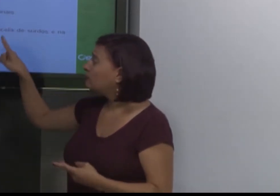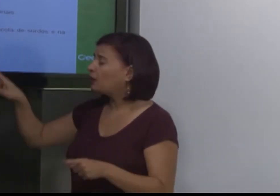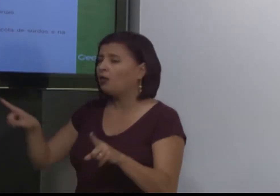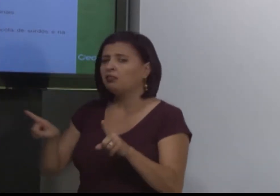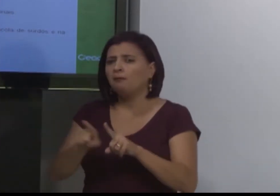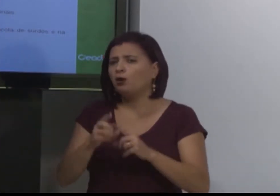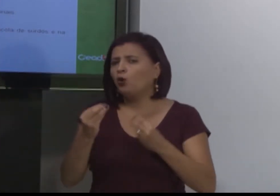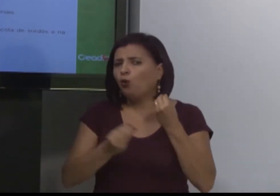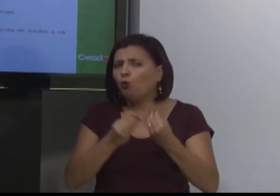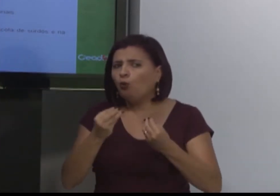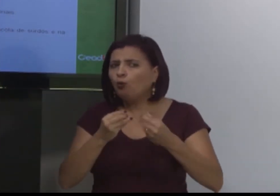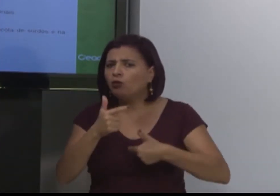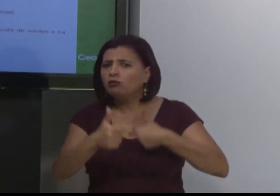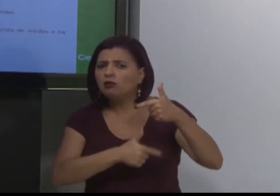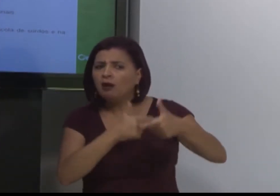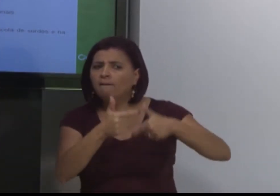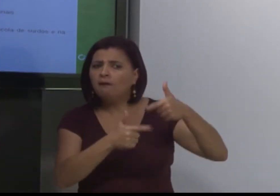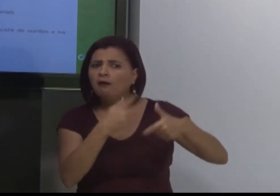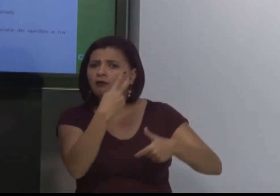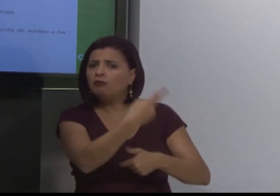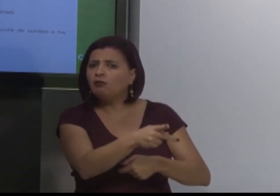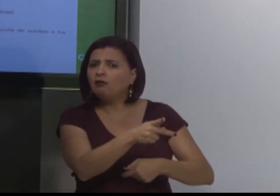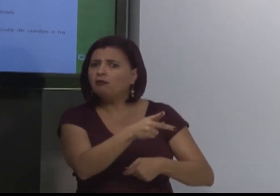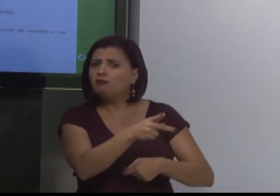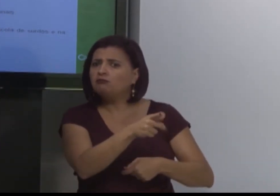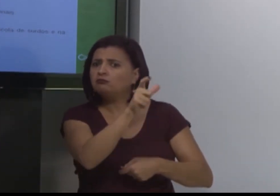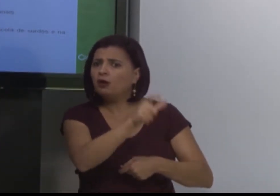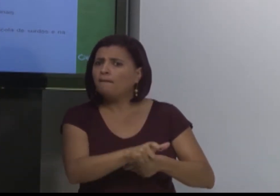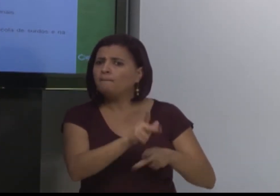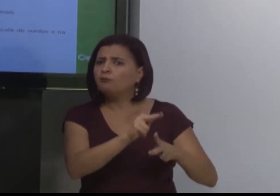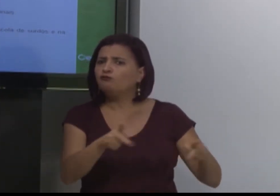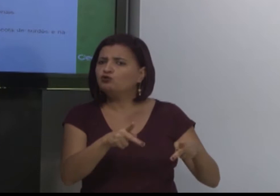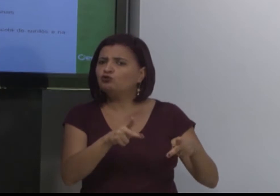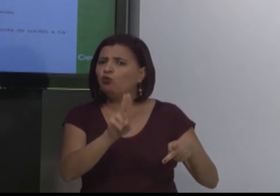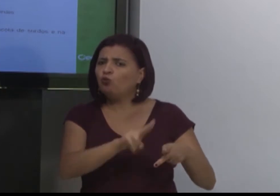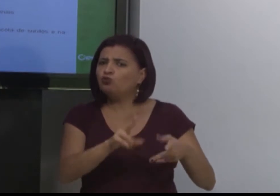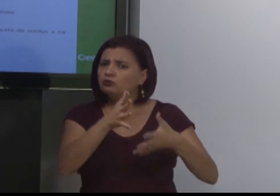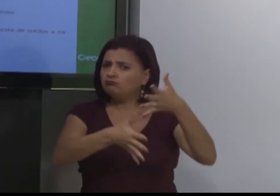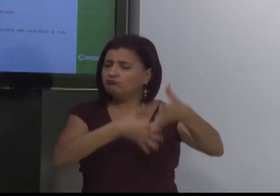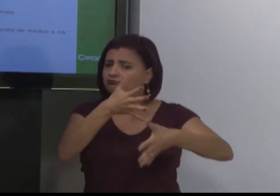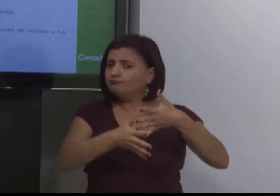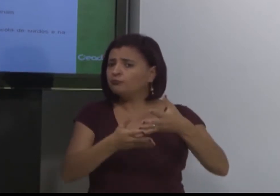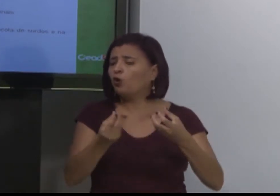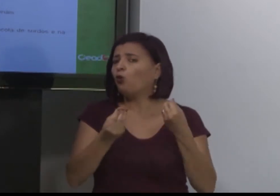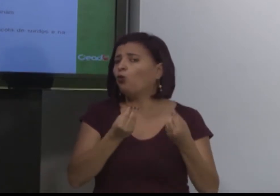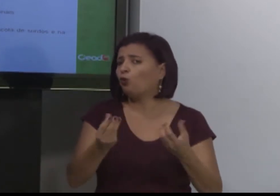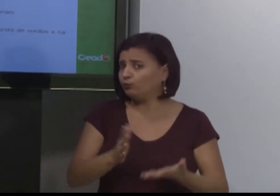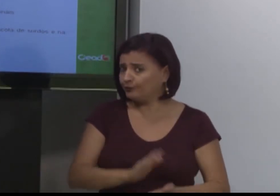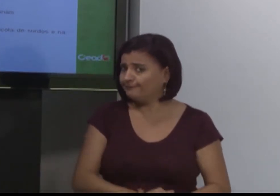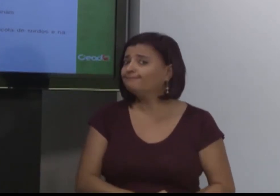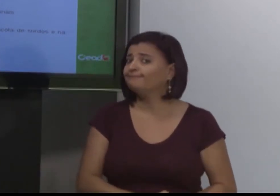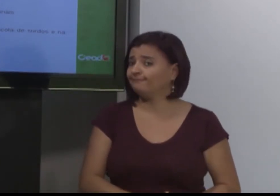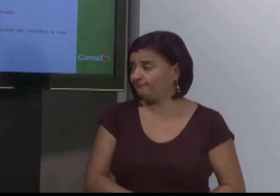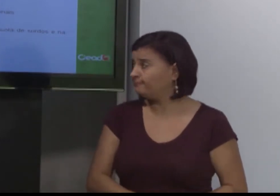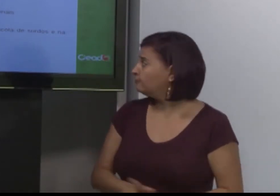E com relação ao trabalho desenvolvido por esse professor de língua de sinais?